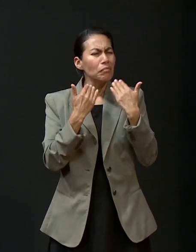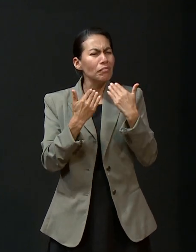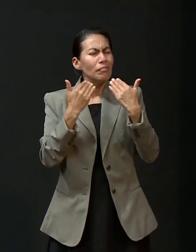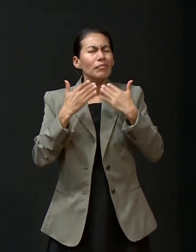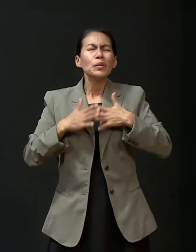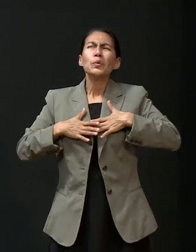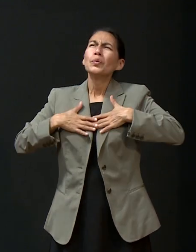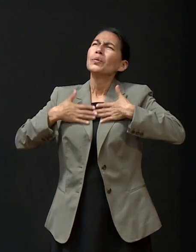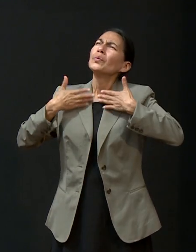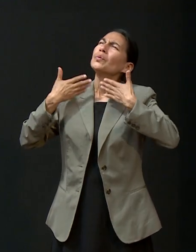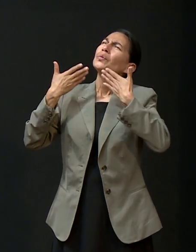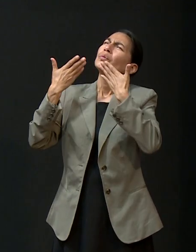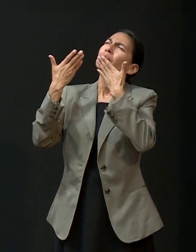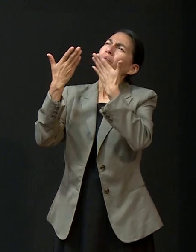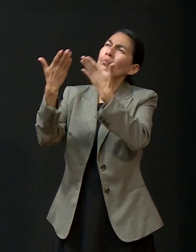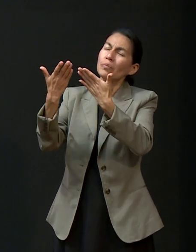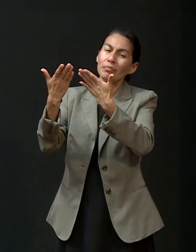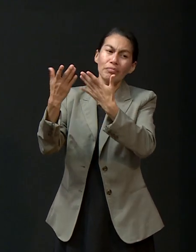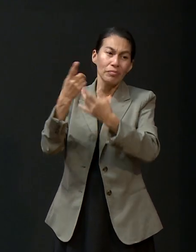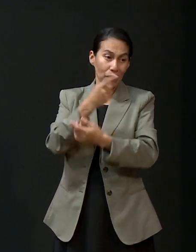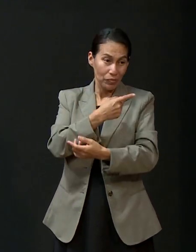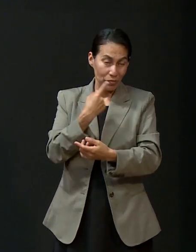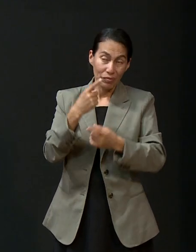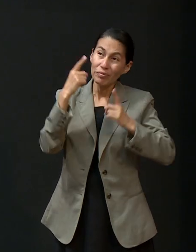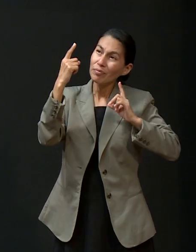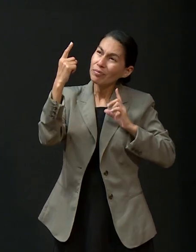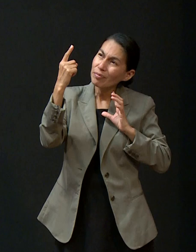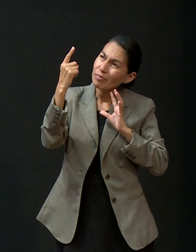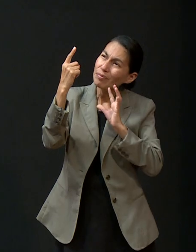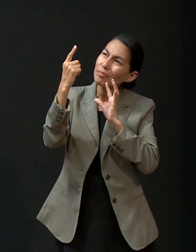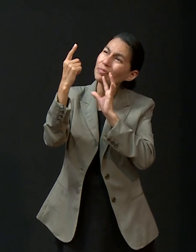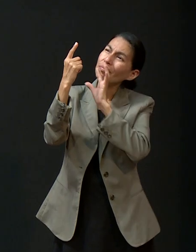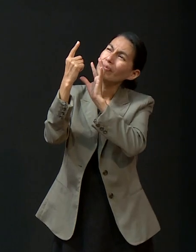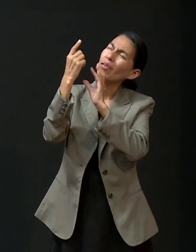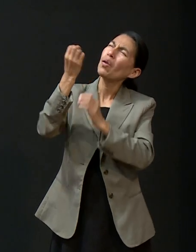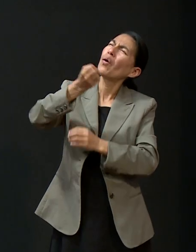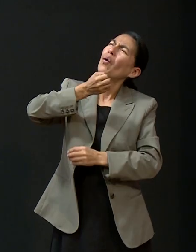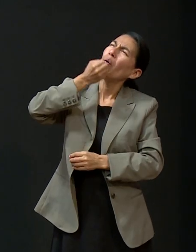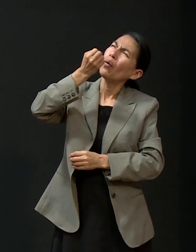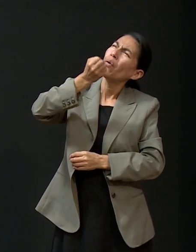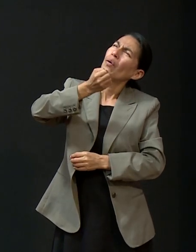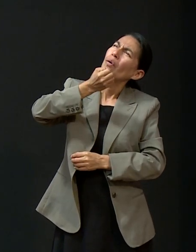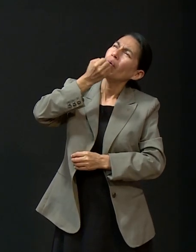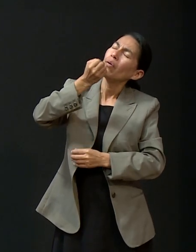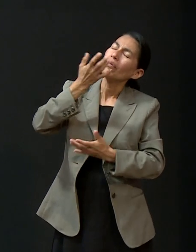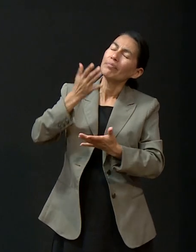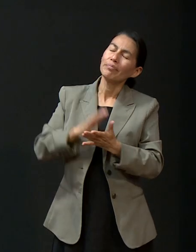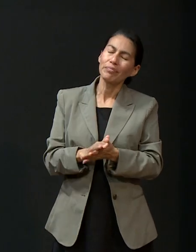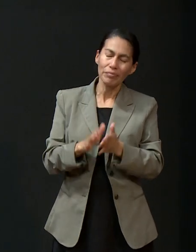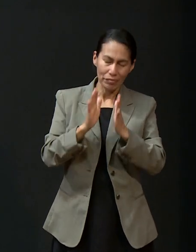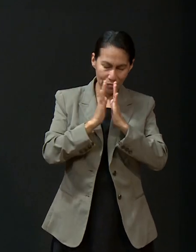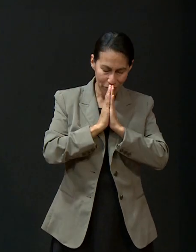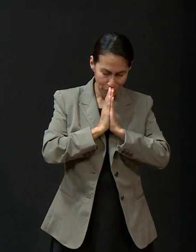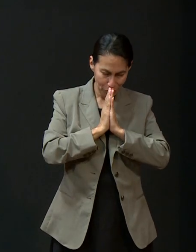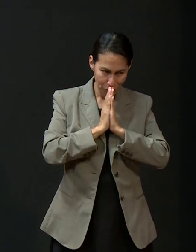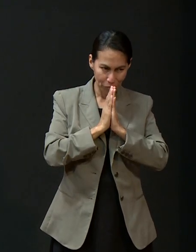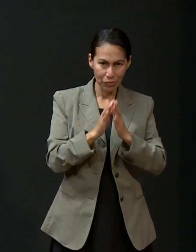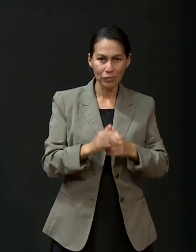Consuelo Nos dan Confianza Para acercarnos Al trono De la gracia De Dios En oración